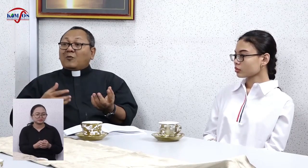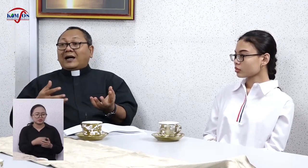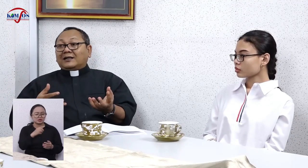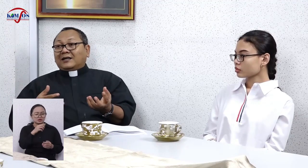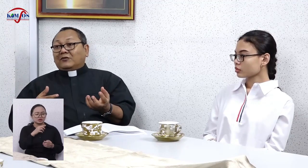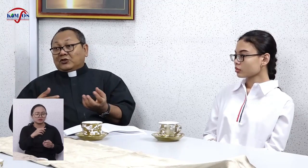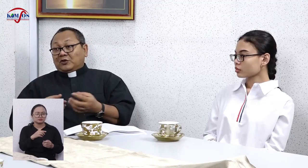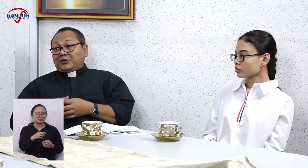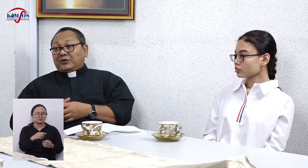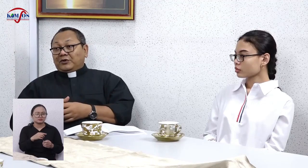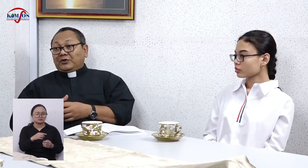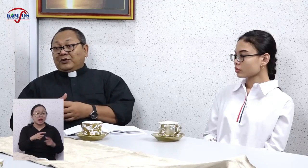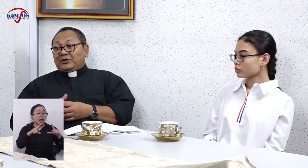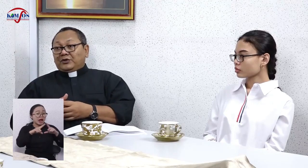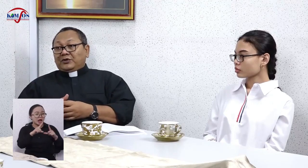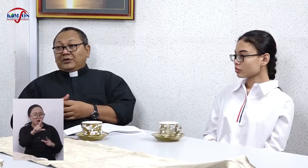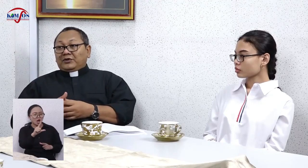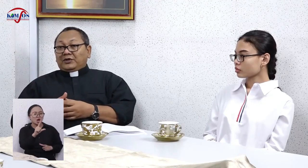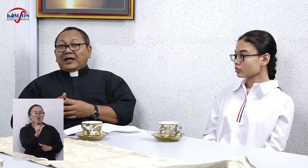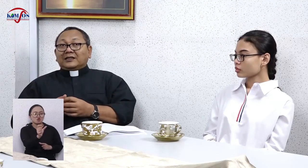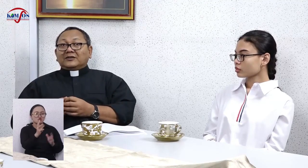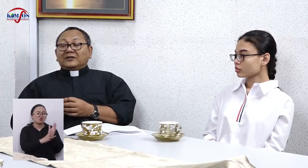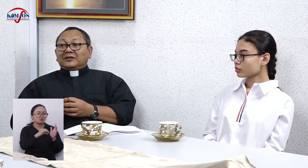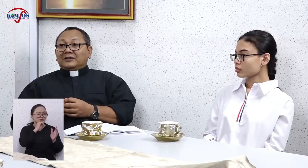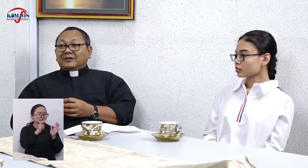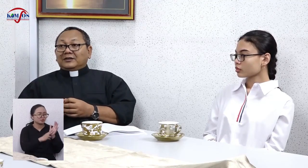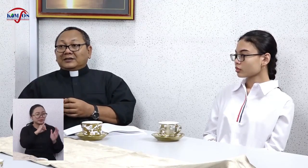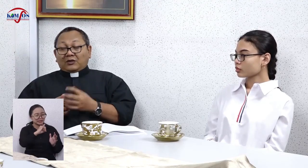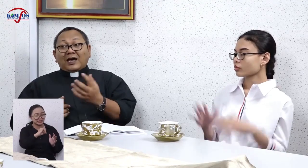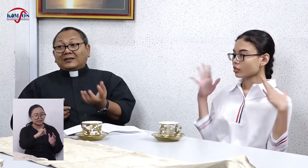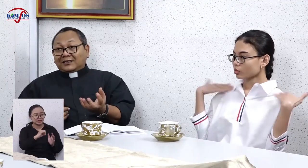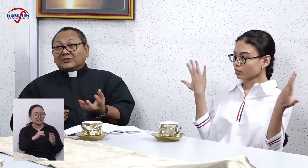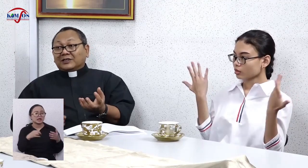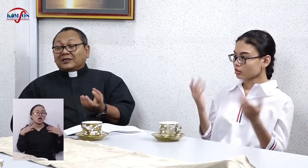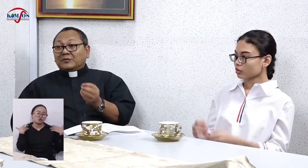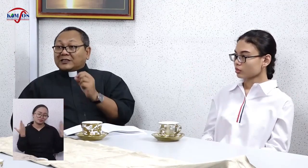denah upacara Wonosobo itu tempatnya